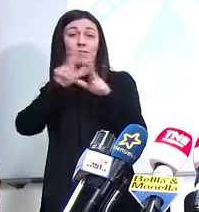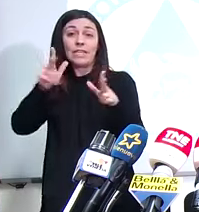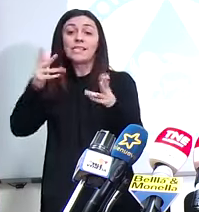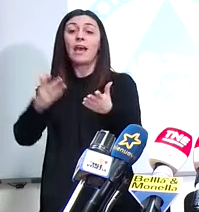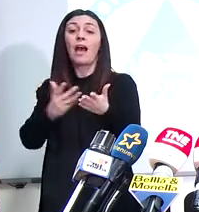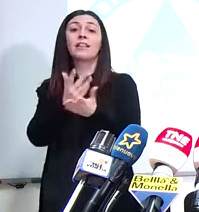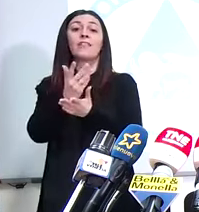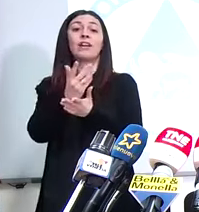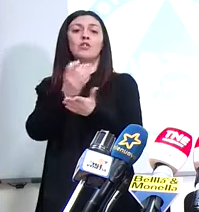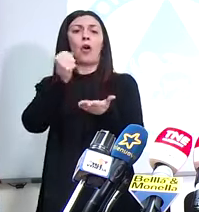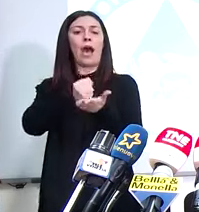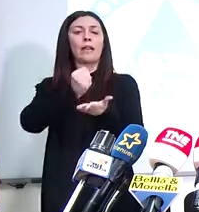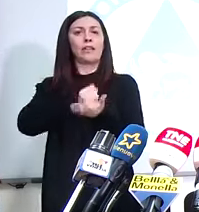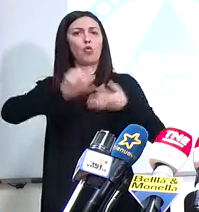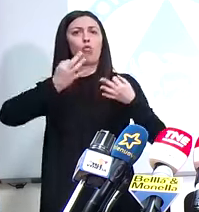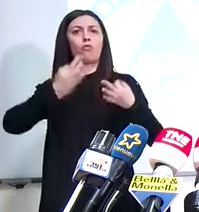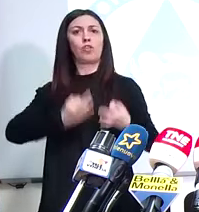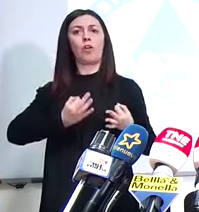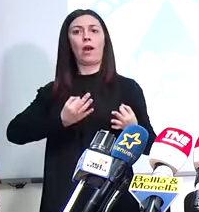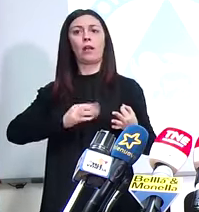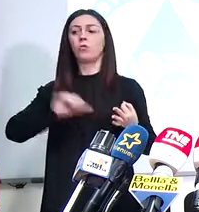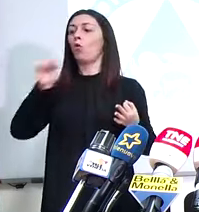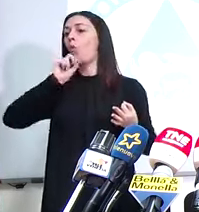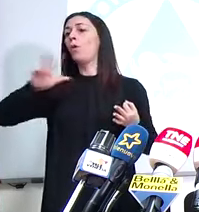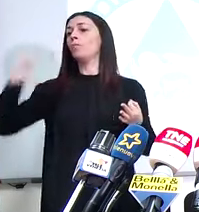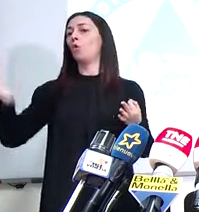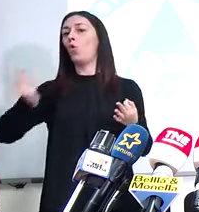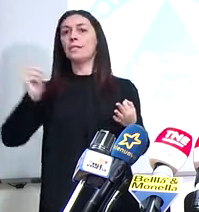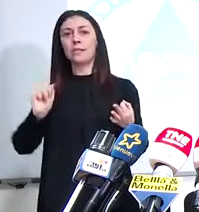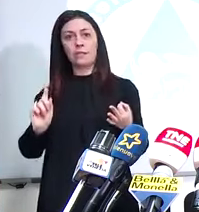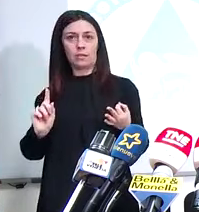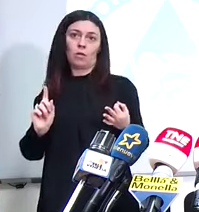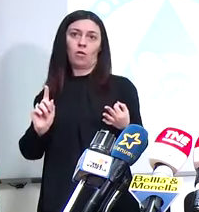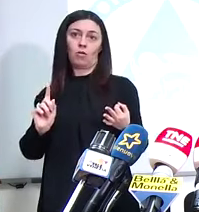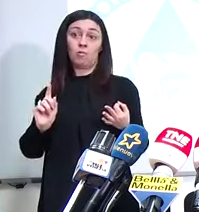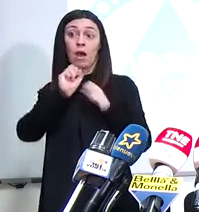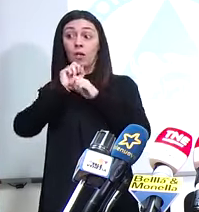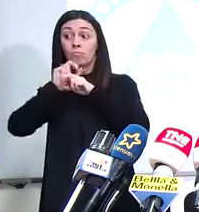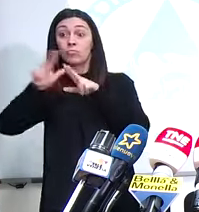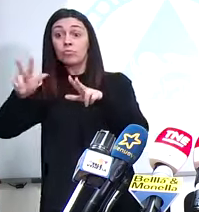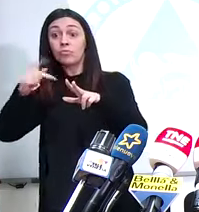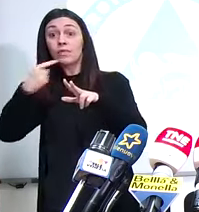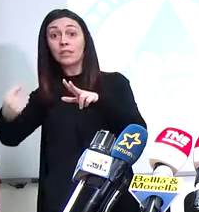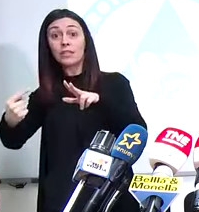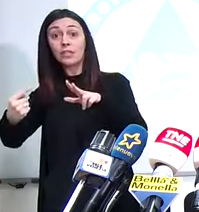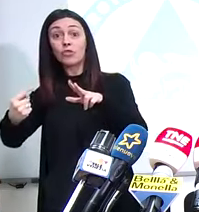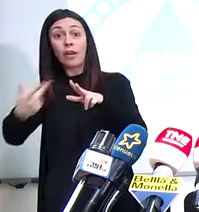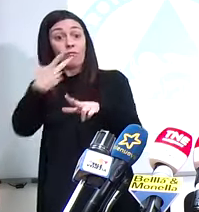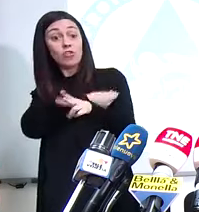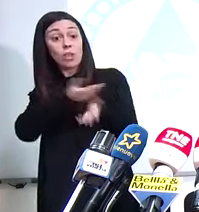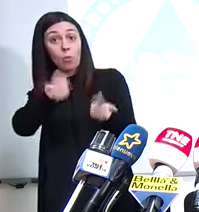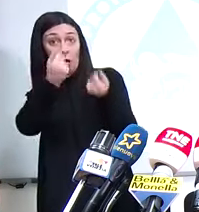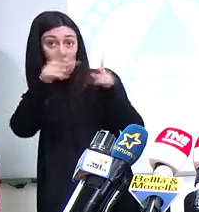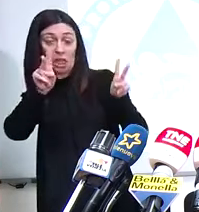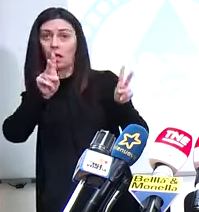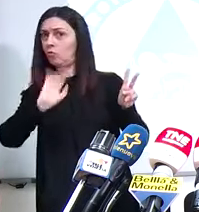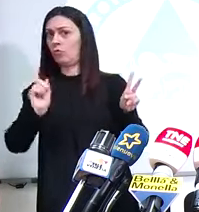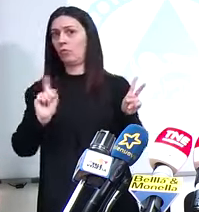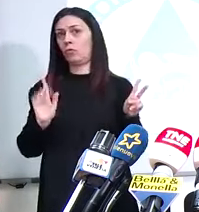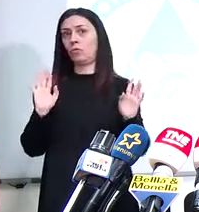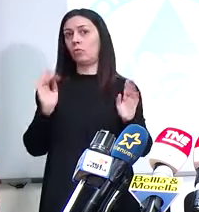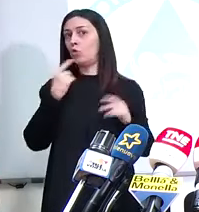ma vi ricordo che in quel comunicato non c'è scritto da nessuna parte che è proibito a comprare vaccini e non sta scritto da nessuna parte che non